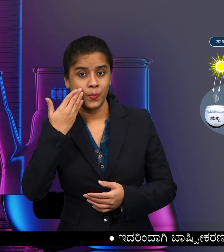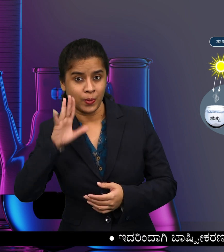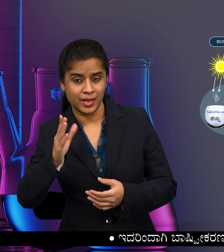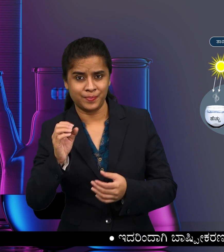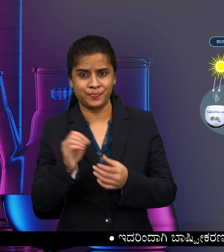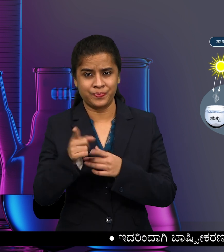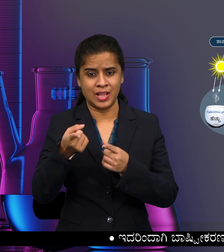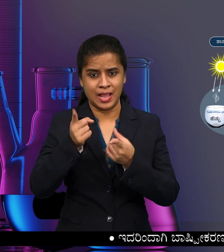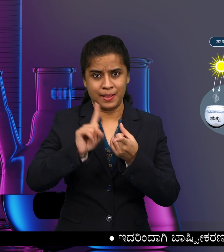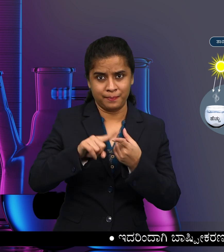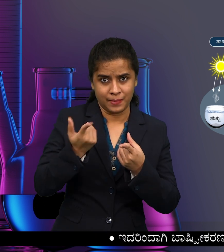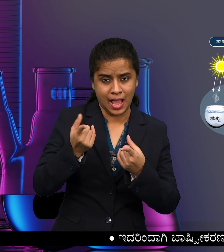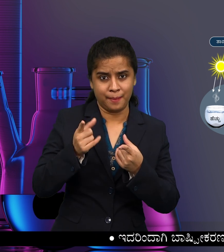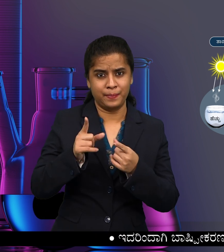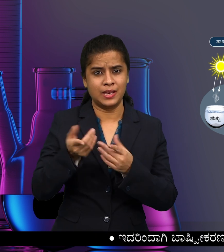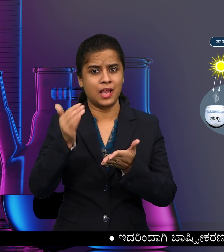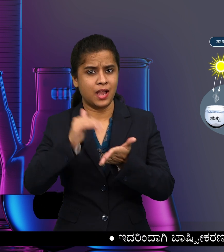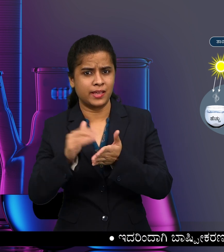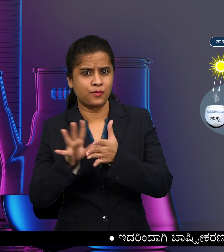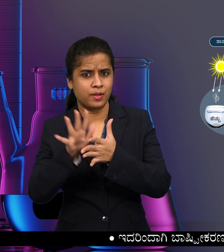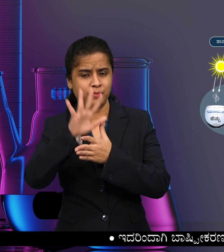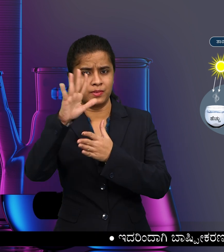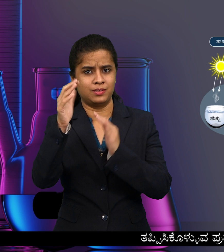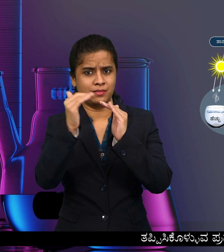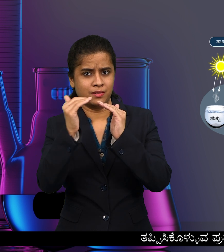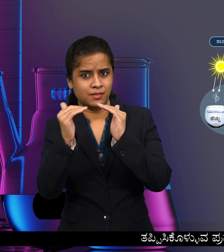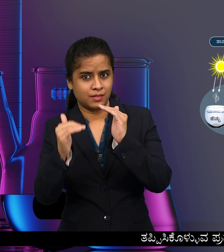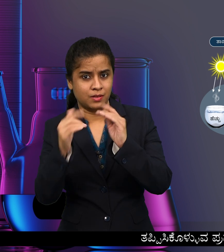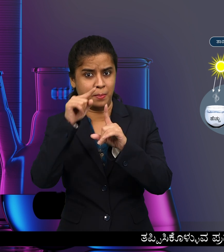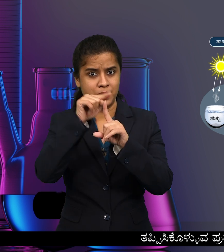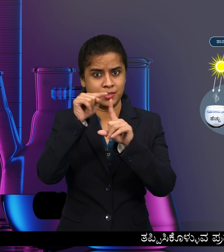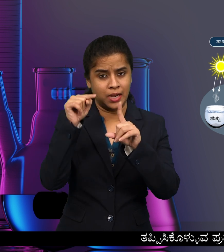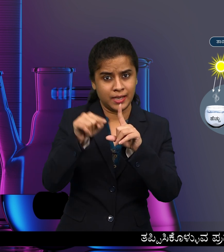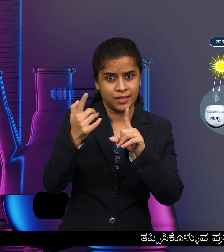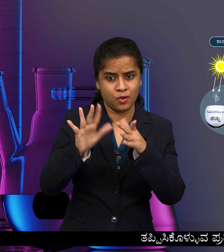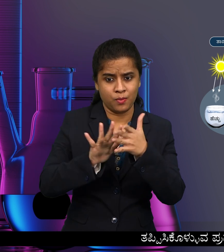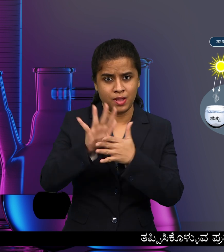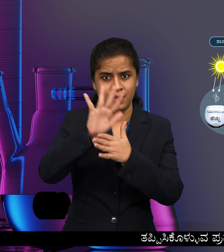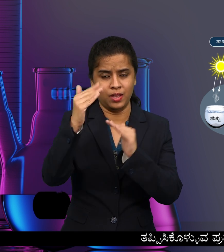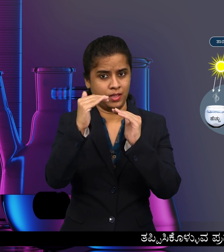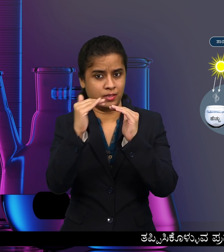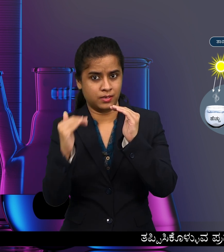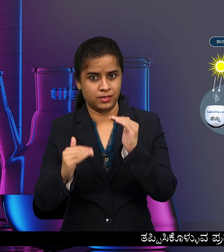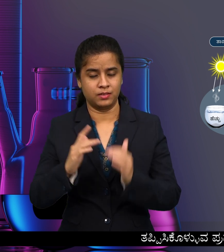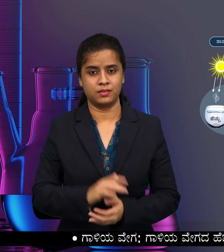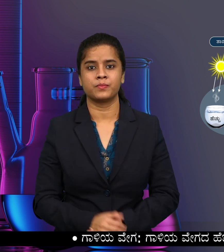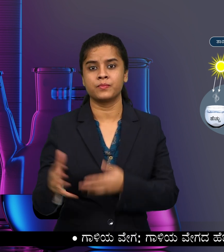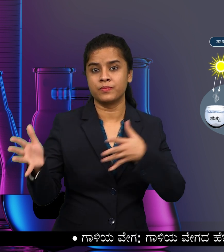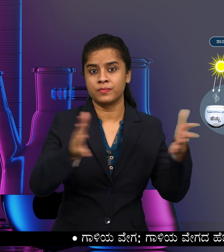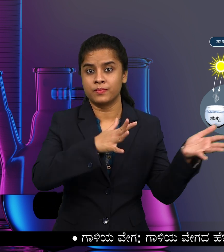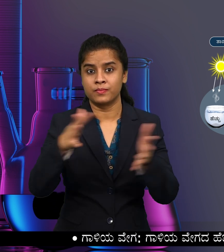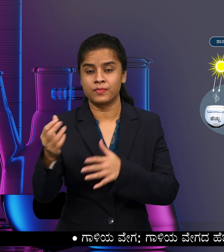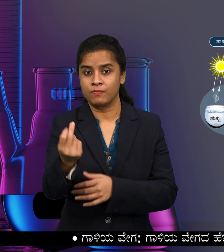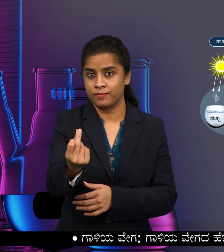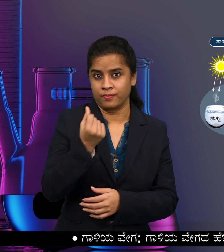ಇದರಿಂದಾಗಿ ಬಾಷ್ಪೀಕರಣದ ಪ್ರಮಾಣ ಕಡಿಮೆಯಾದಂತೆ ಆವಿಗಳ ತಪ್ಪಿಸಿಕೊಳ್ಳುವ ಪ್ರವೃತ್ತಿಯು ಕಡಿಮೆಯಾಗುತ್ತದೆ.